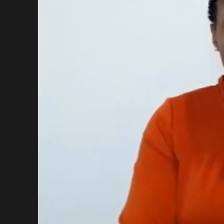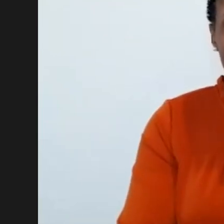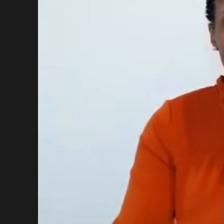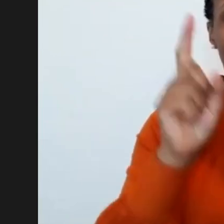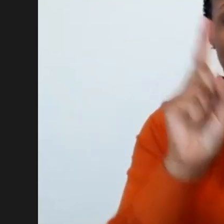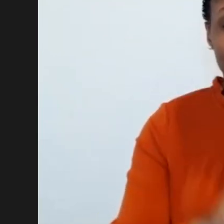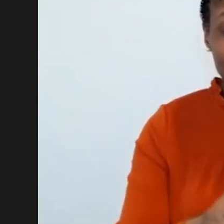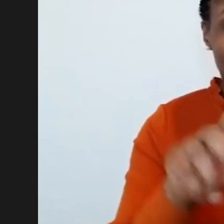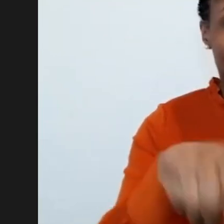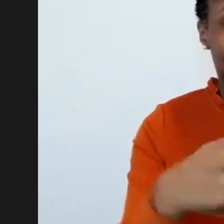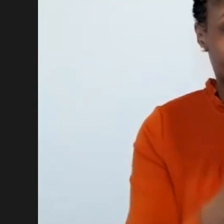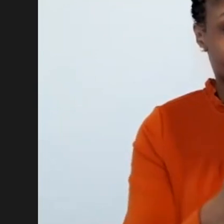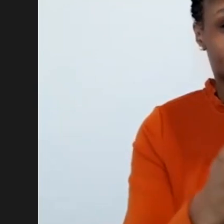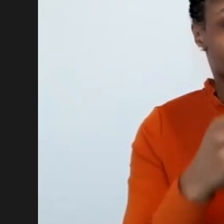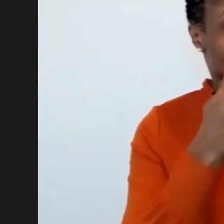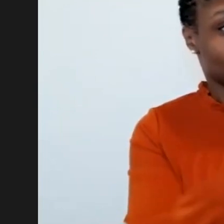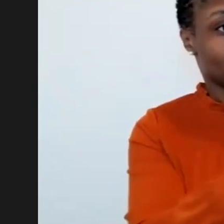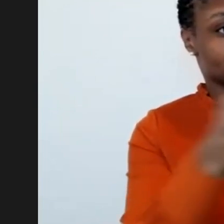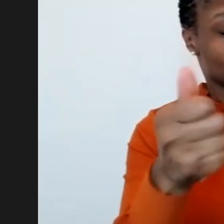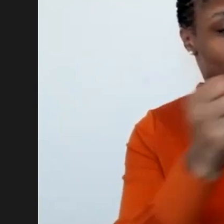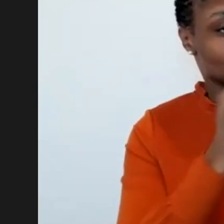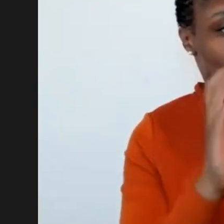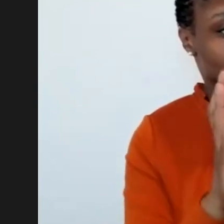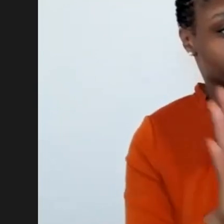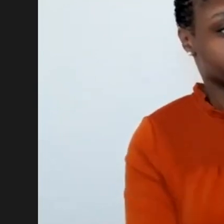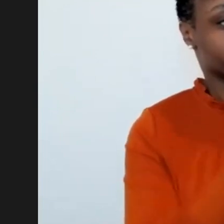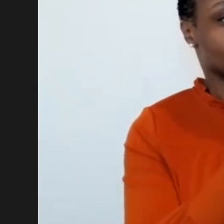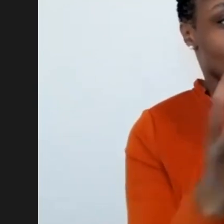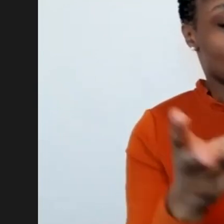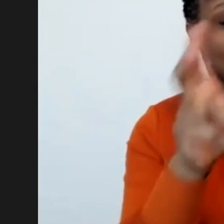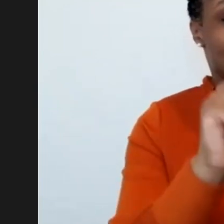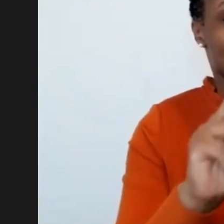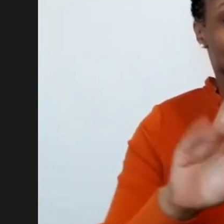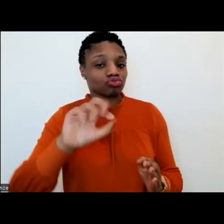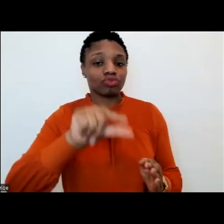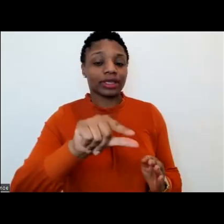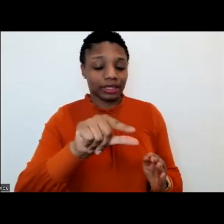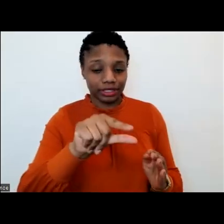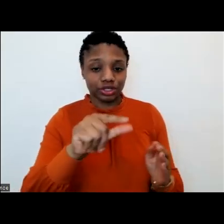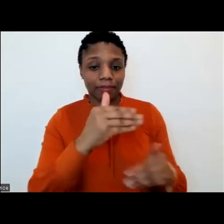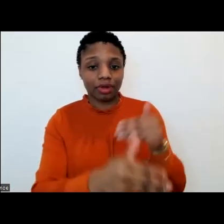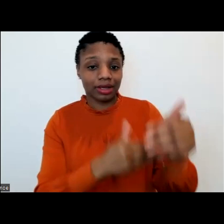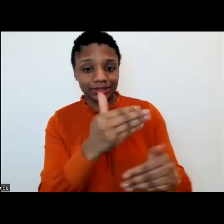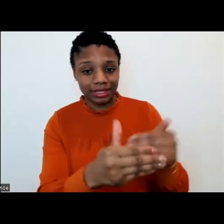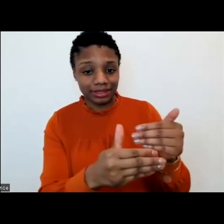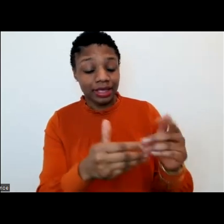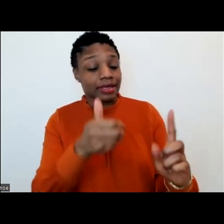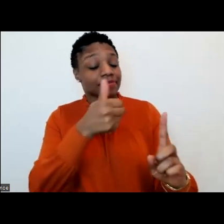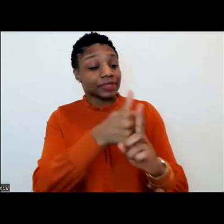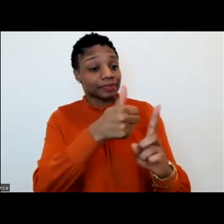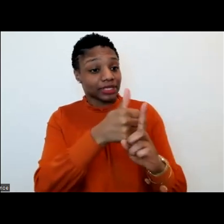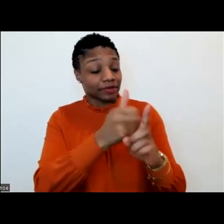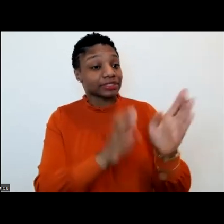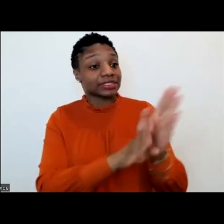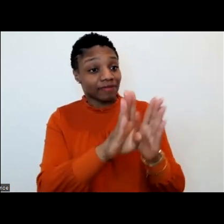que le den autorización a la agencia eh que vaya a